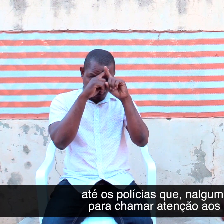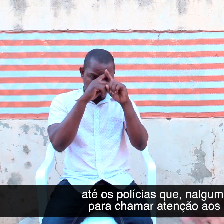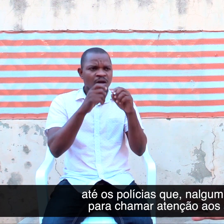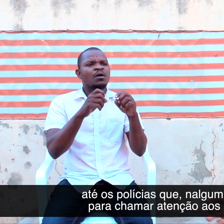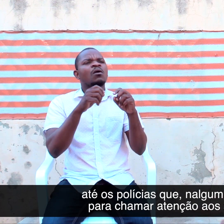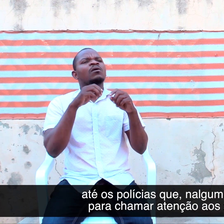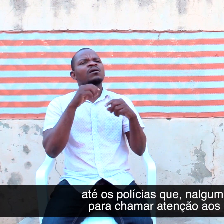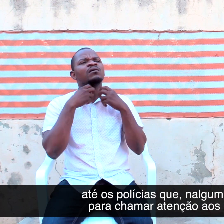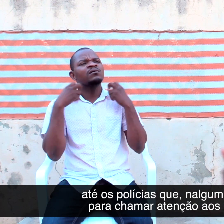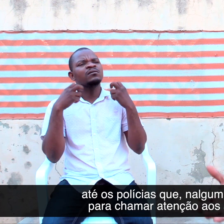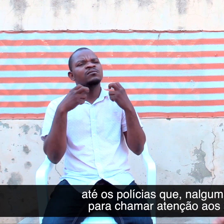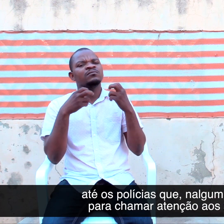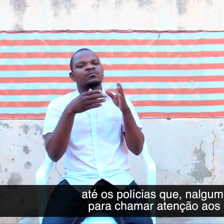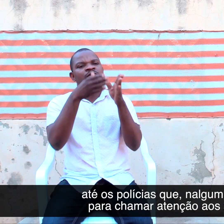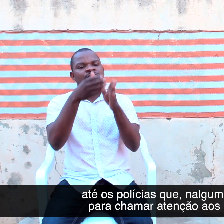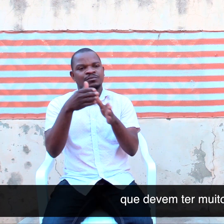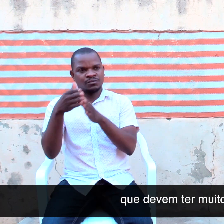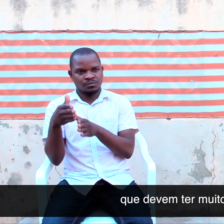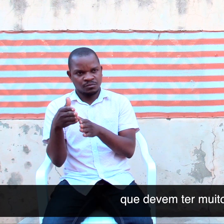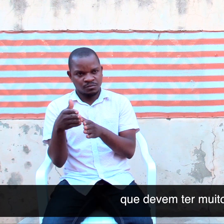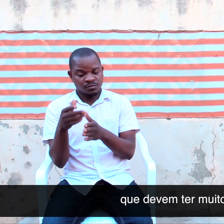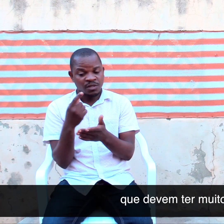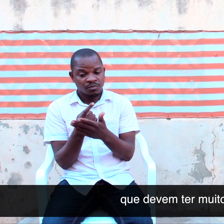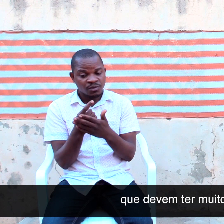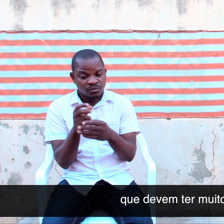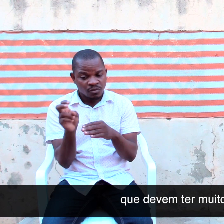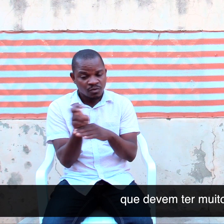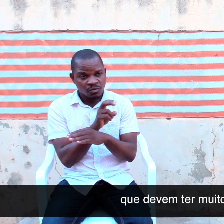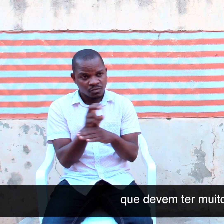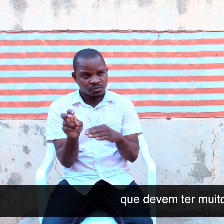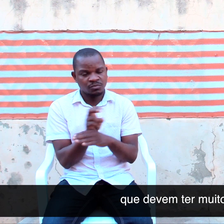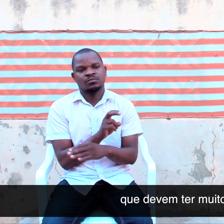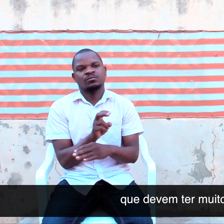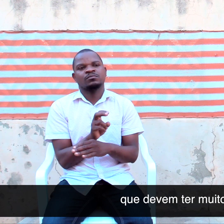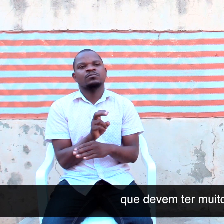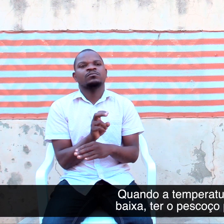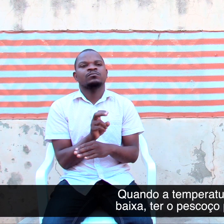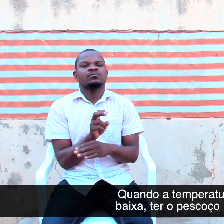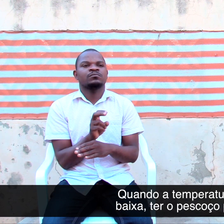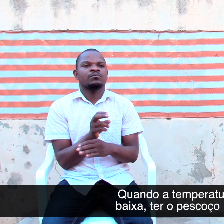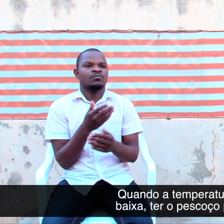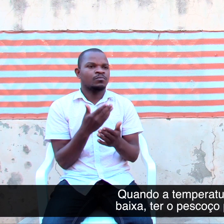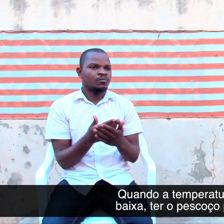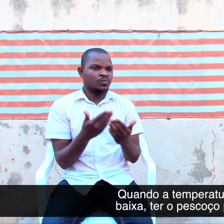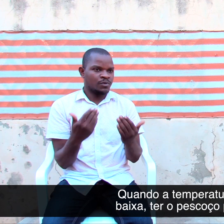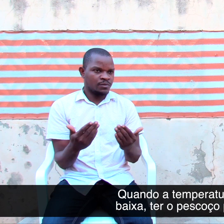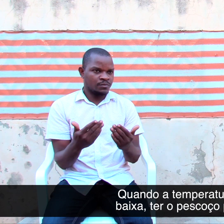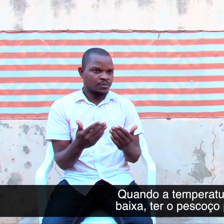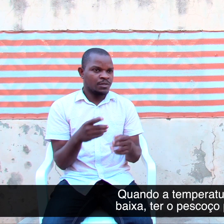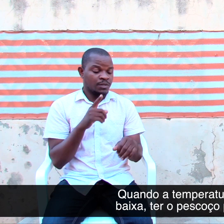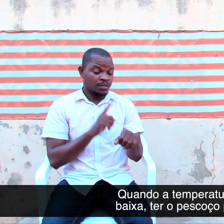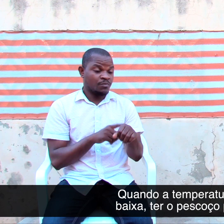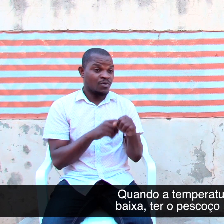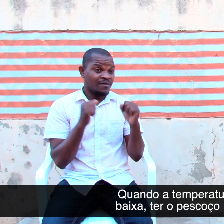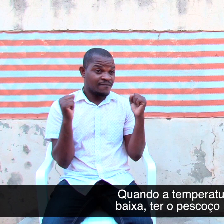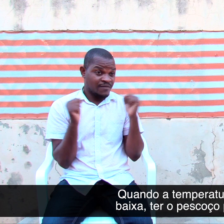chamar a atenção a um automobilista, que devem ter muito cuidado. Quando estiver a temperatura